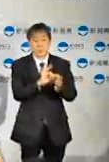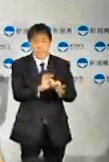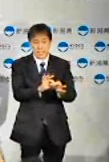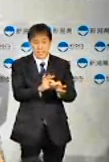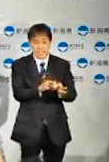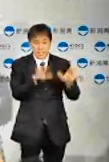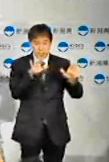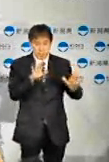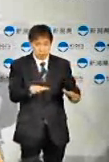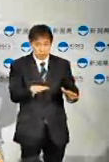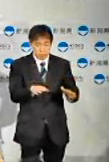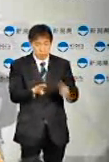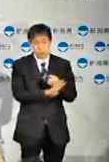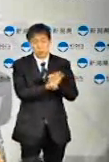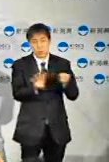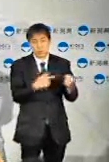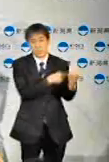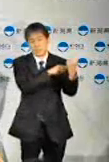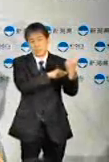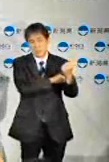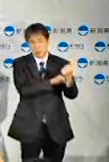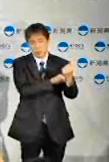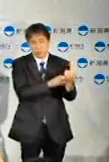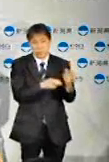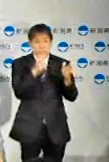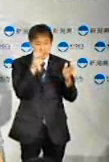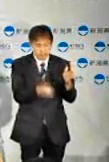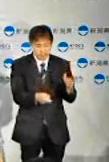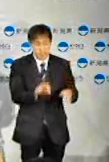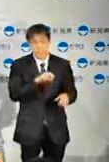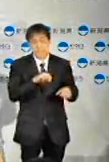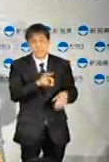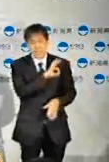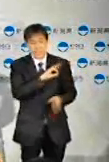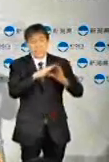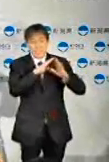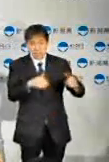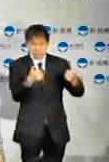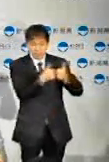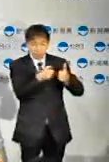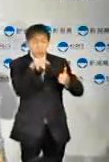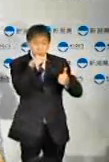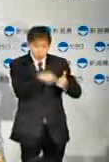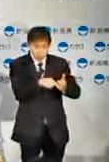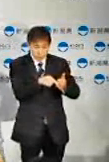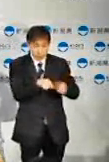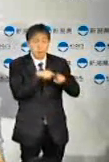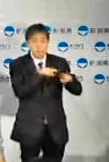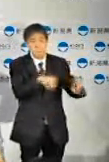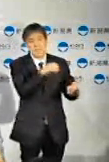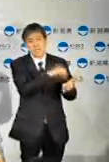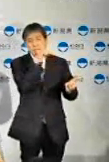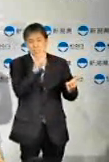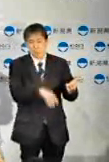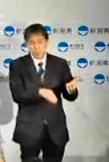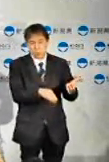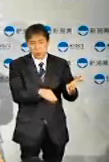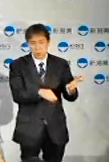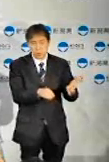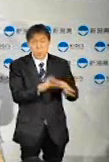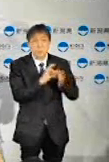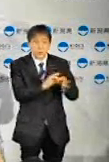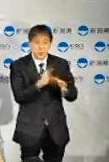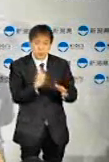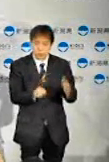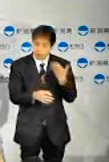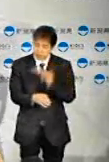の原子力規制委員会での会合で命令が解除される見通しですが、受け止めを伺うとともに再